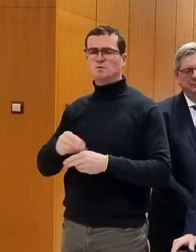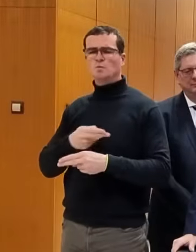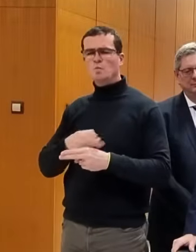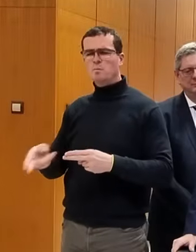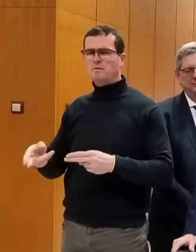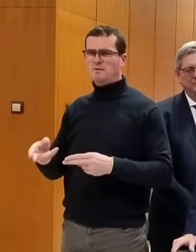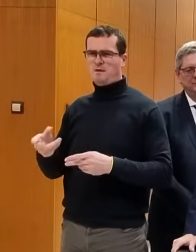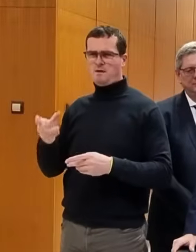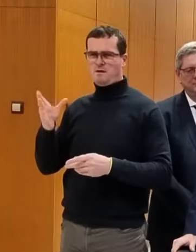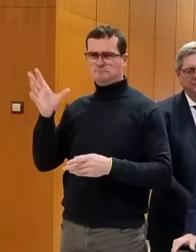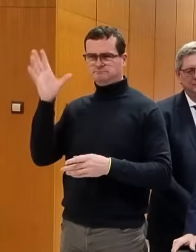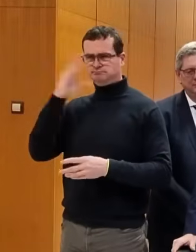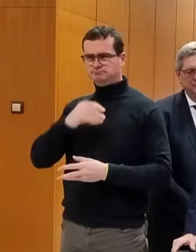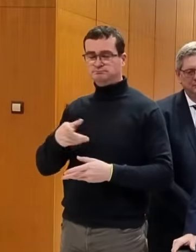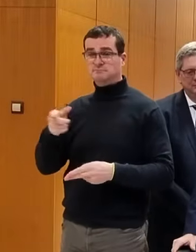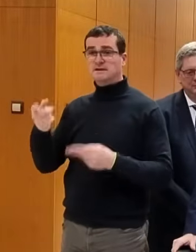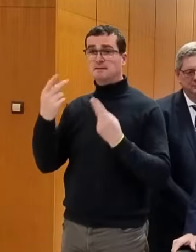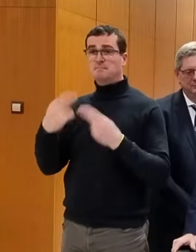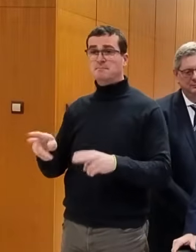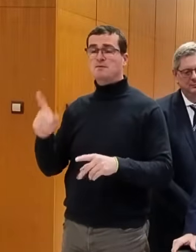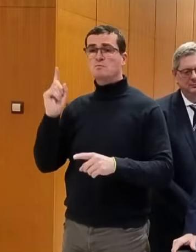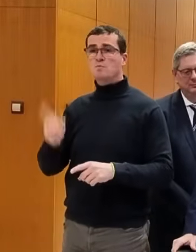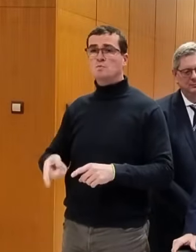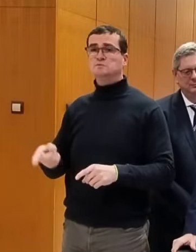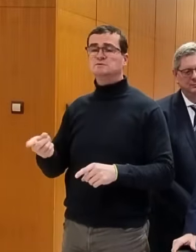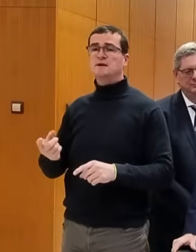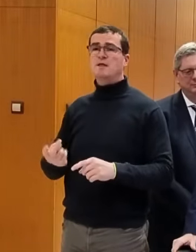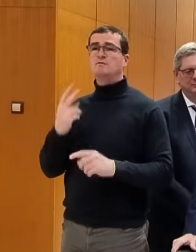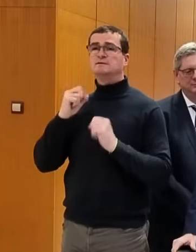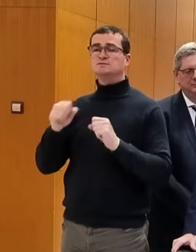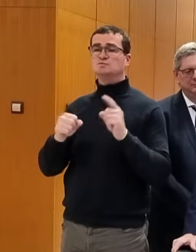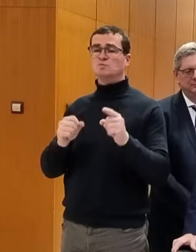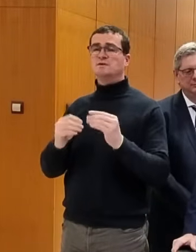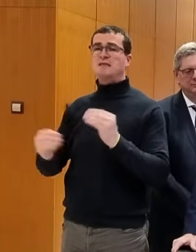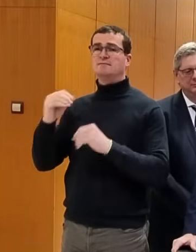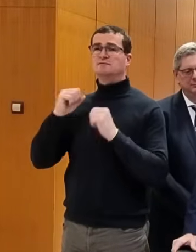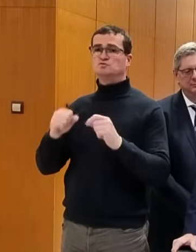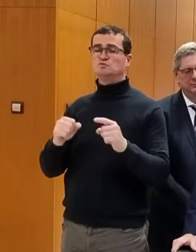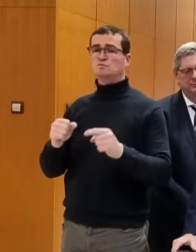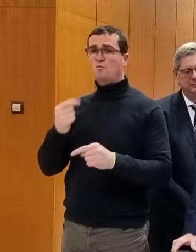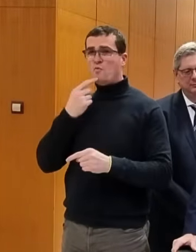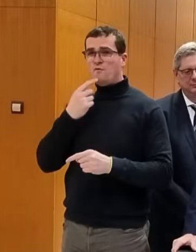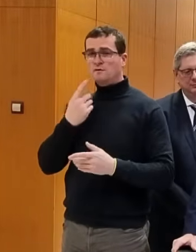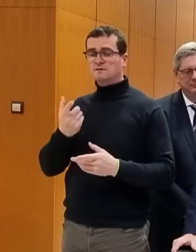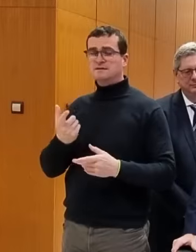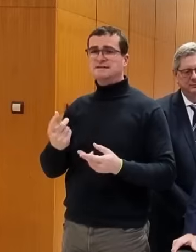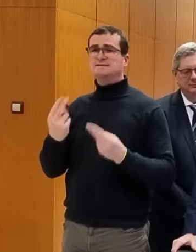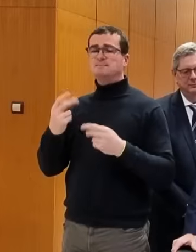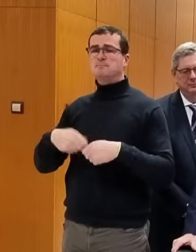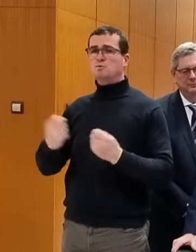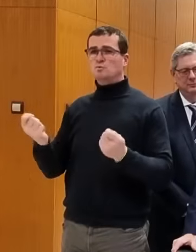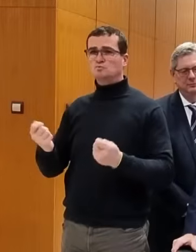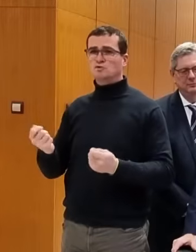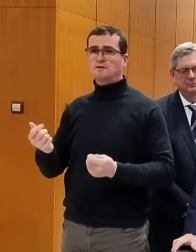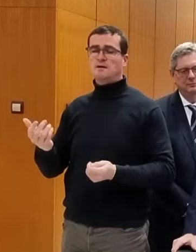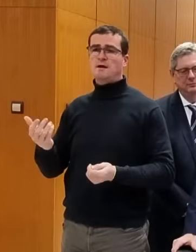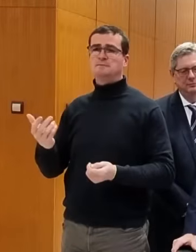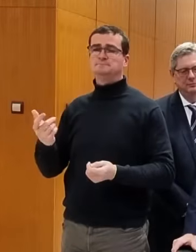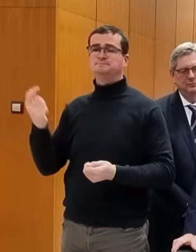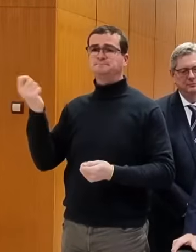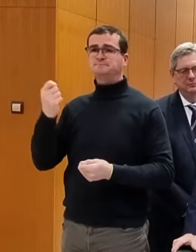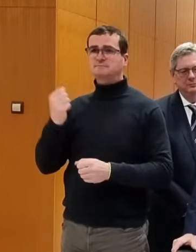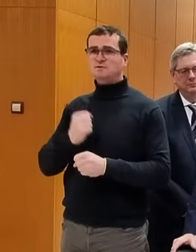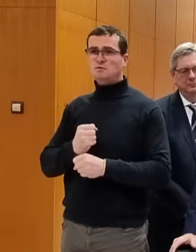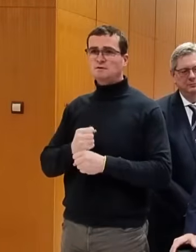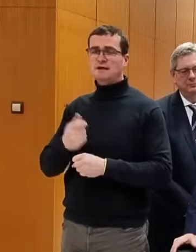absolútne zlyhali. To znamená, tých prípadov, kedy museli ústavný súd alebo najvyšší súd konštatovať zásadné porušovania